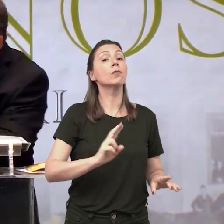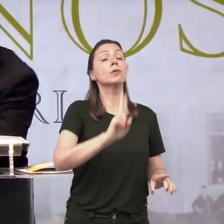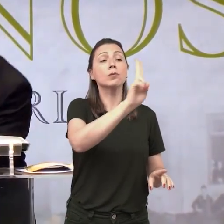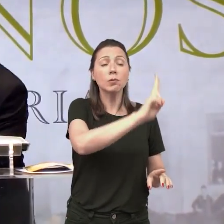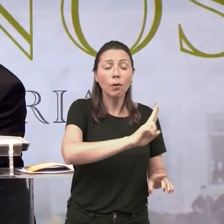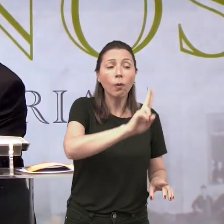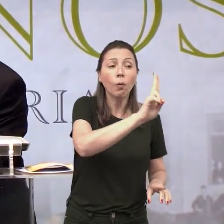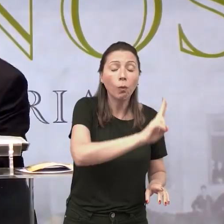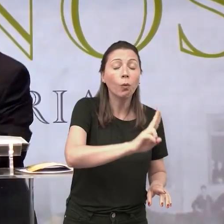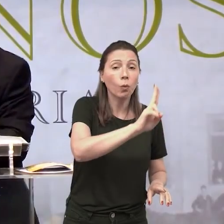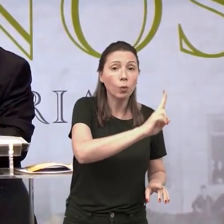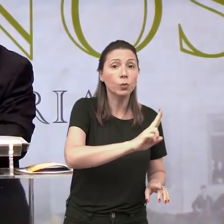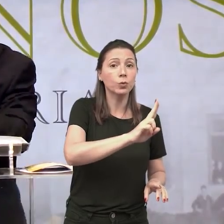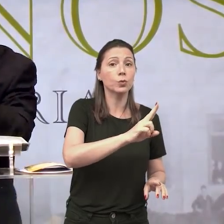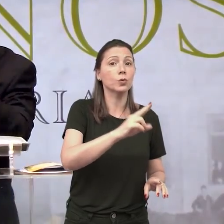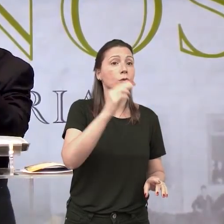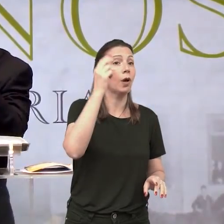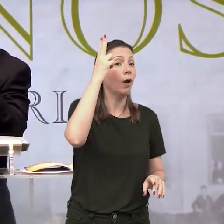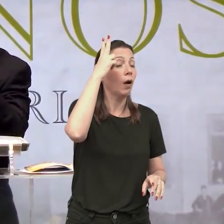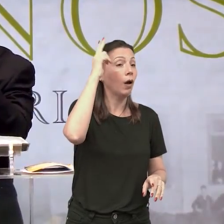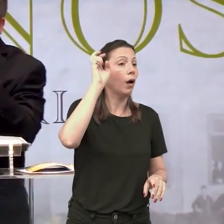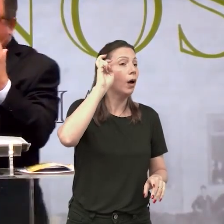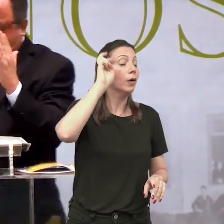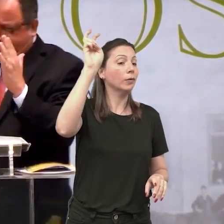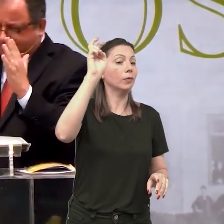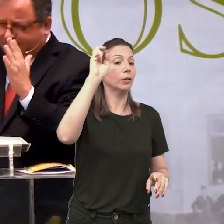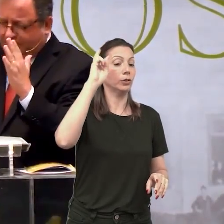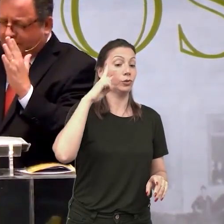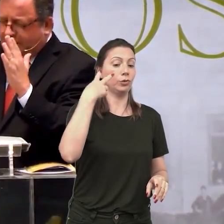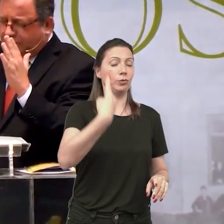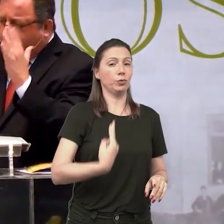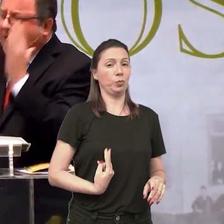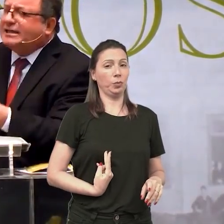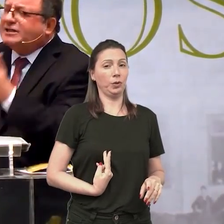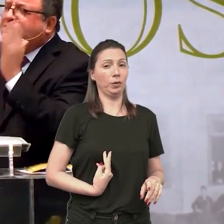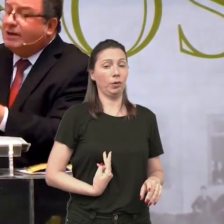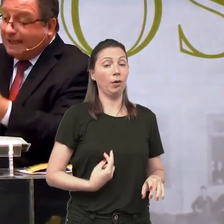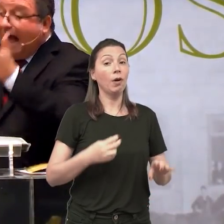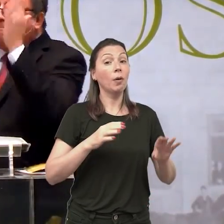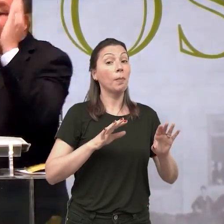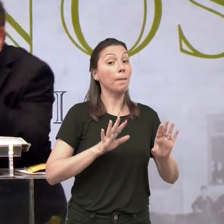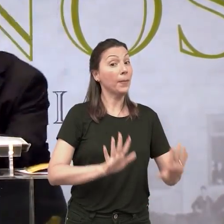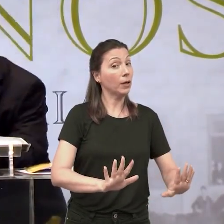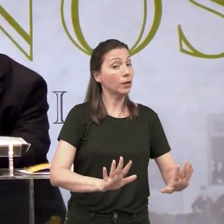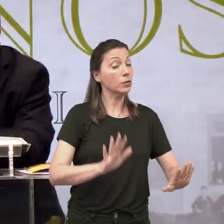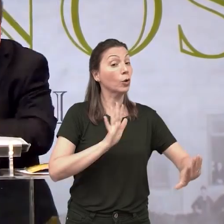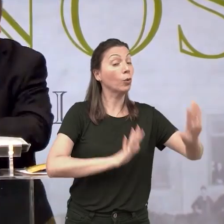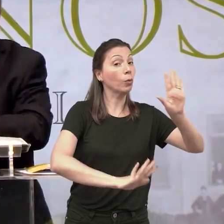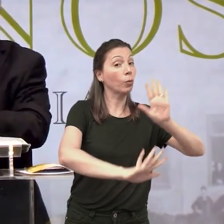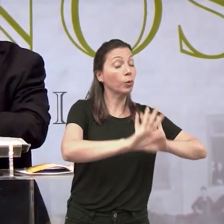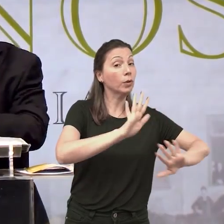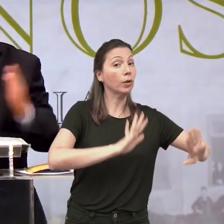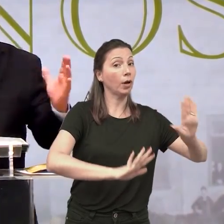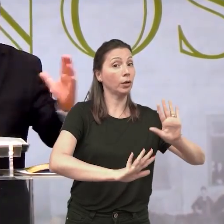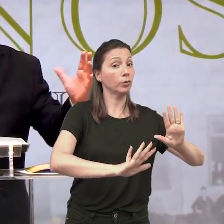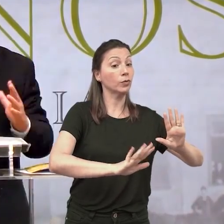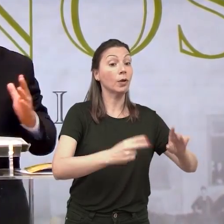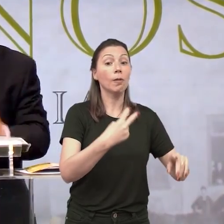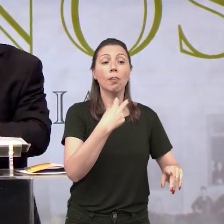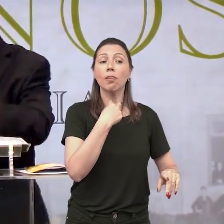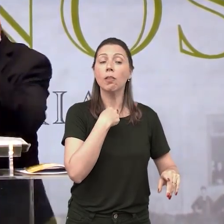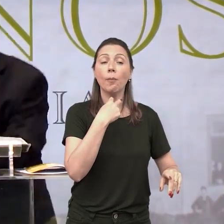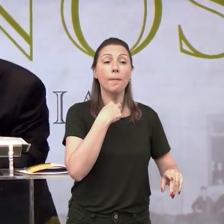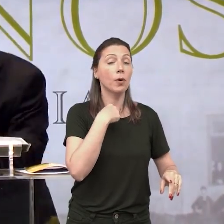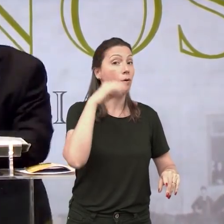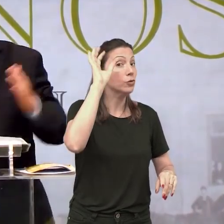Você não anula o entendimento, mas você não pode tomar decisões apenas no seu entendimento. Você tem